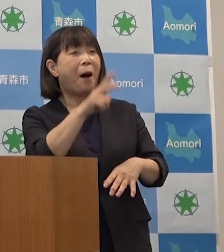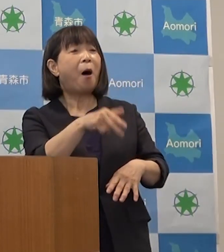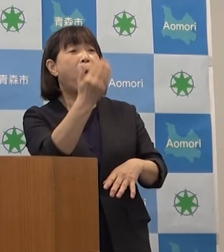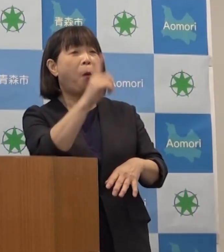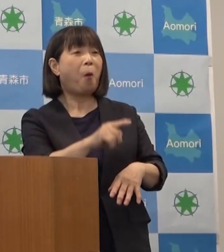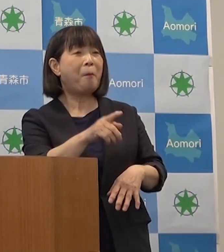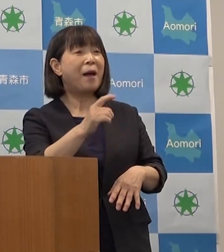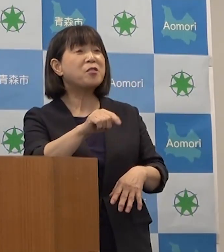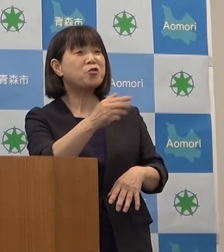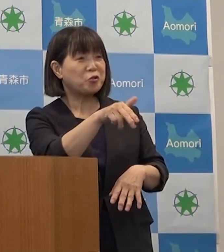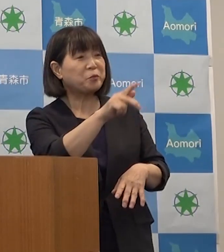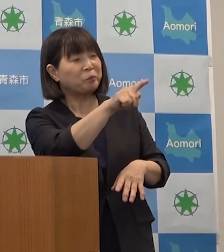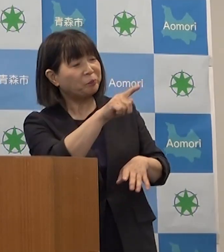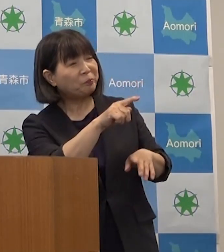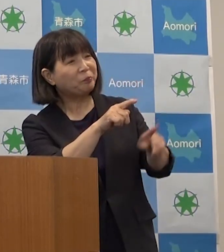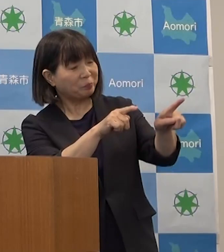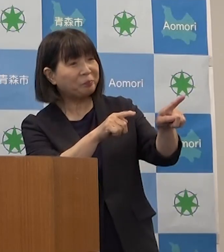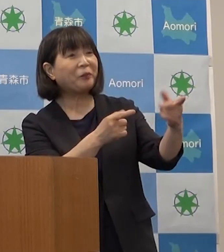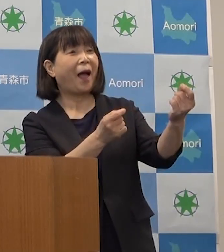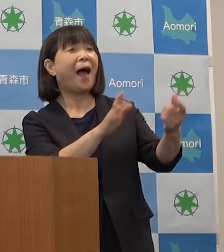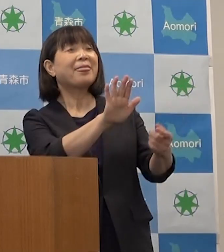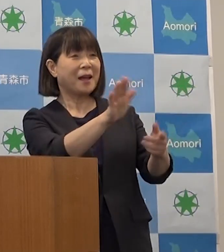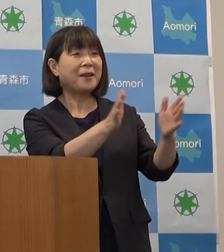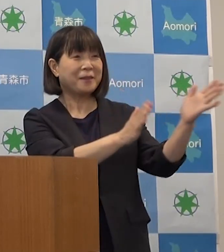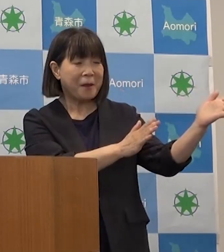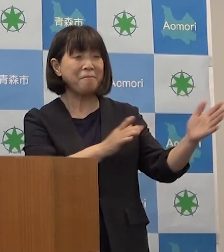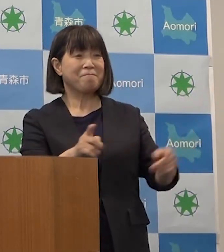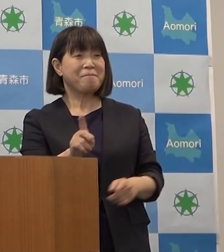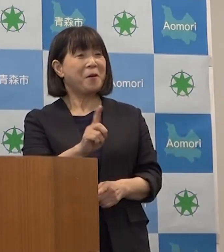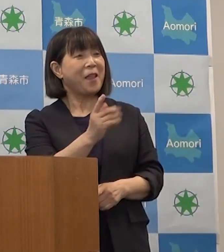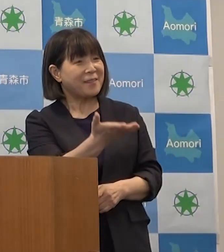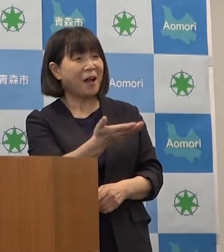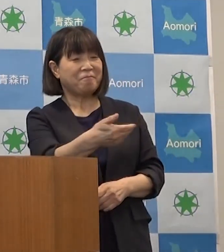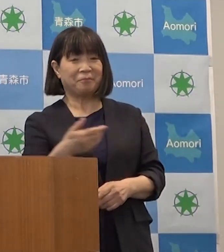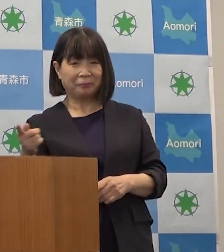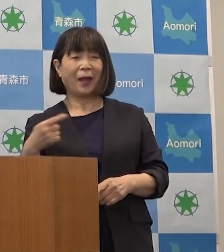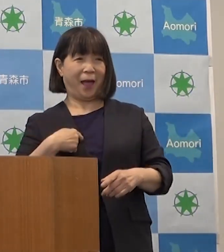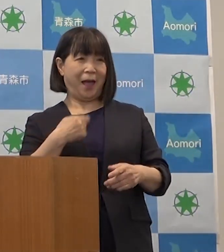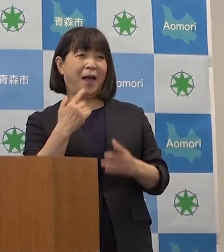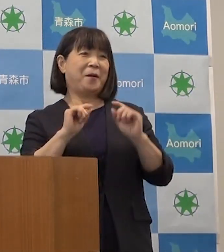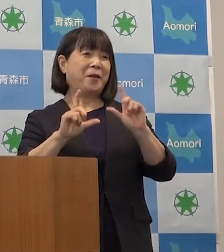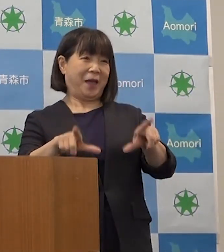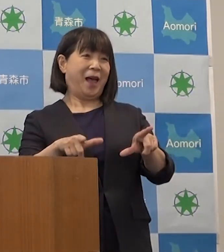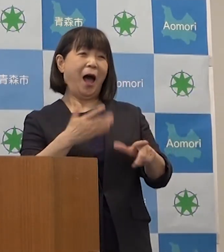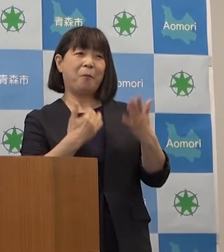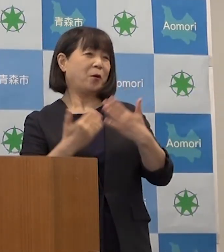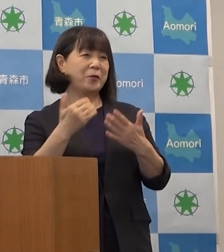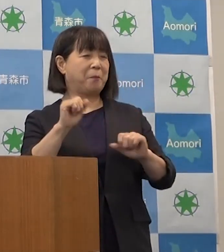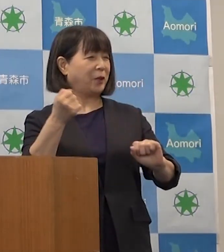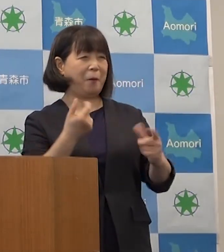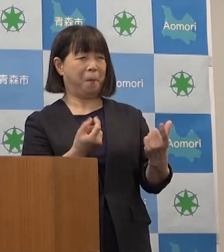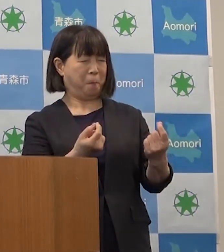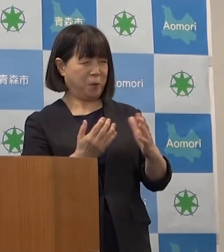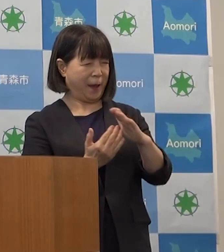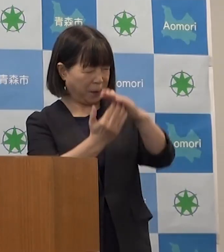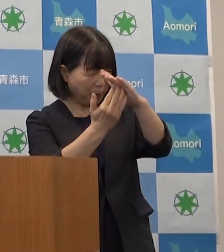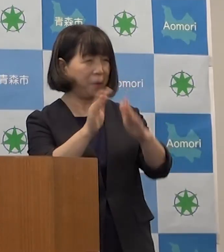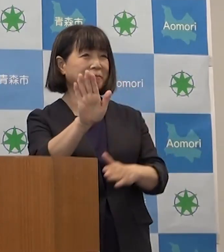い、ねぶたはそんなことしなくても最高のお祭りです。 ありがとうございました。以上になります。 はい、よろしいでしょ